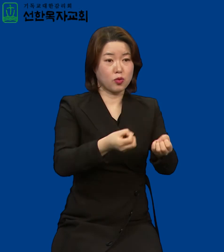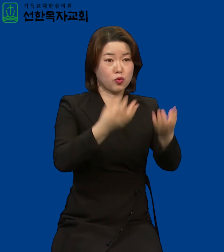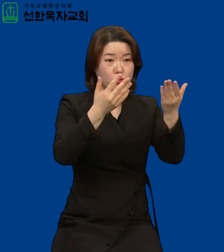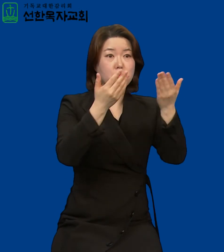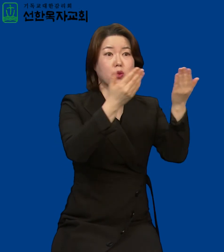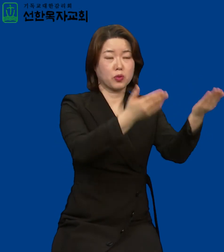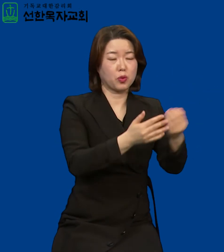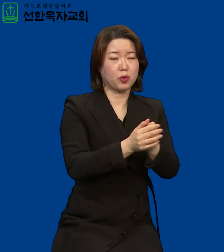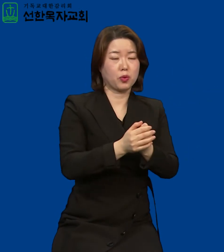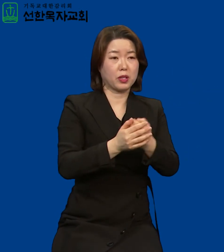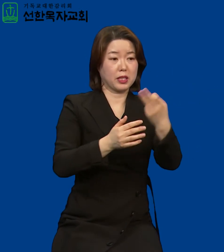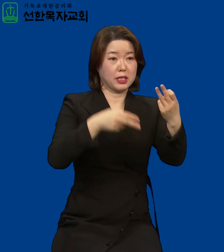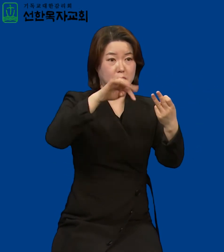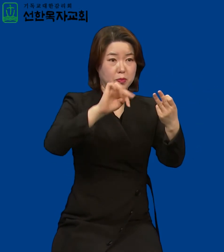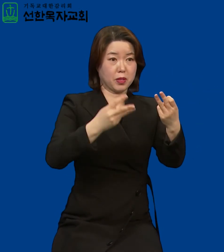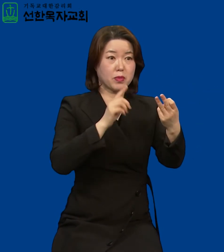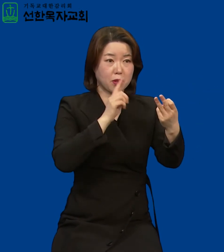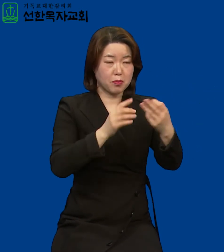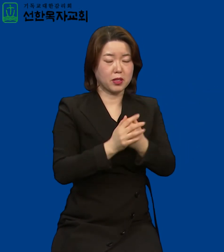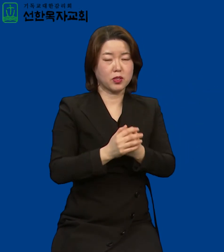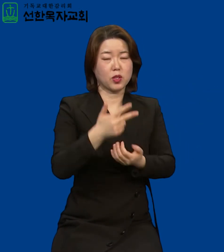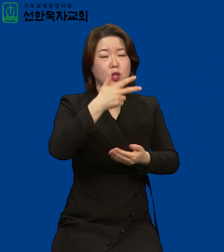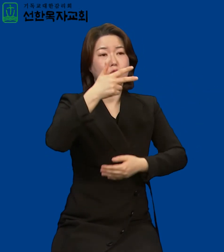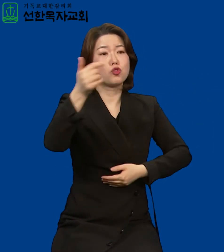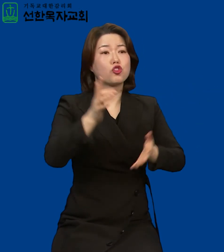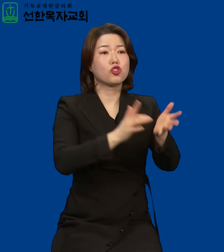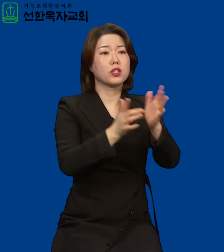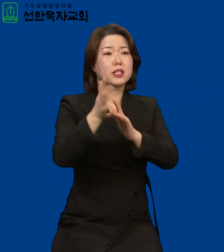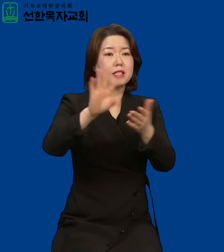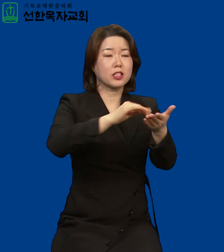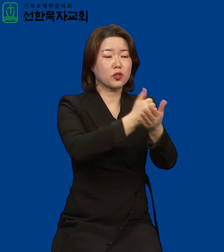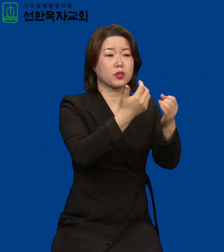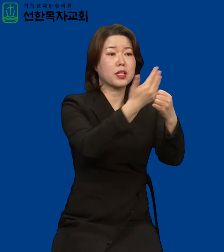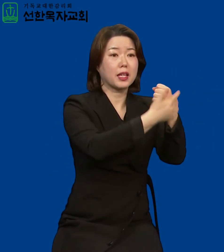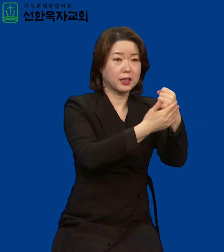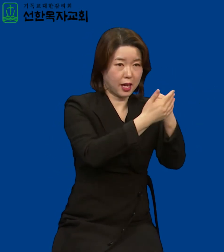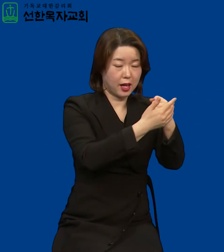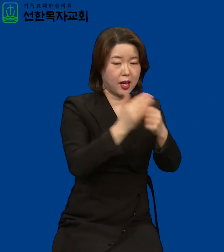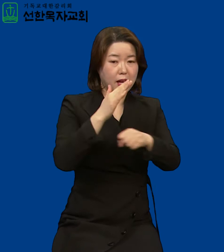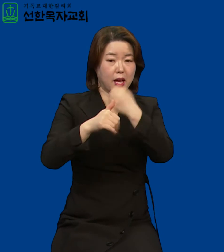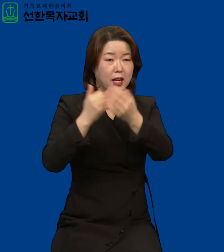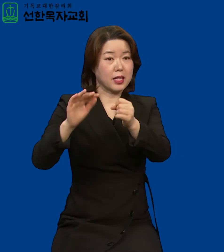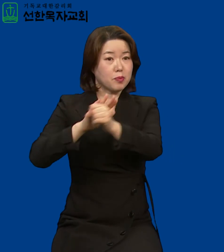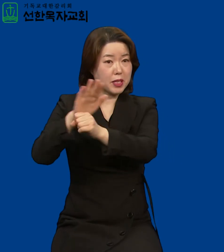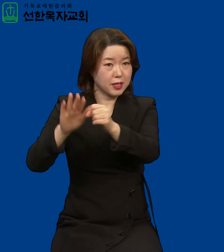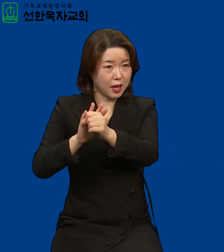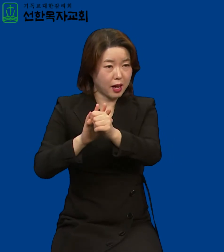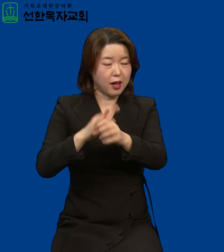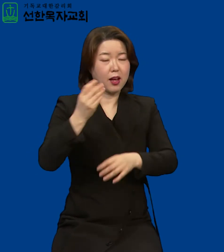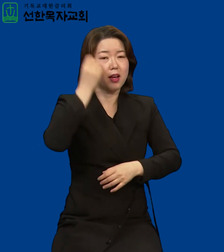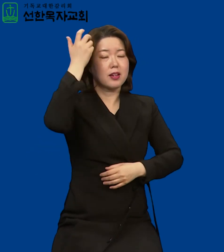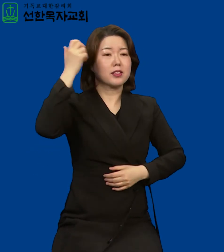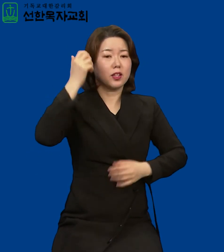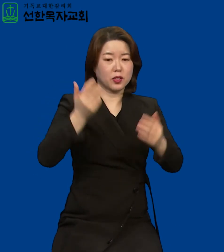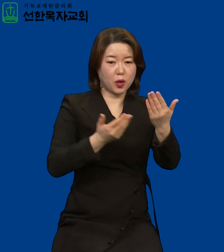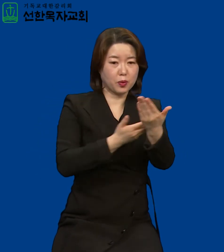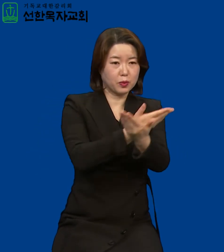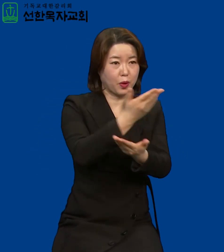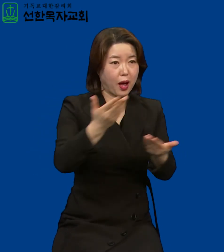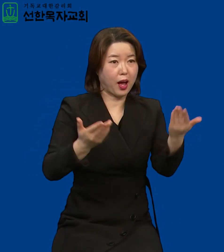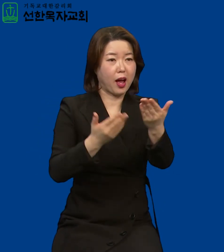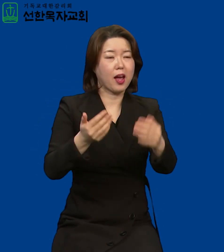13절 말씀. 주 예수 그리스도의 은혜와 하나님의 사랑과 성령의 사귐이